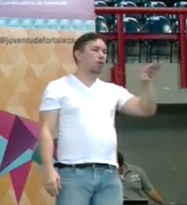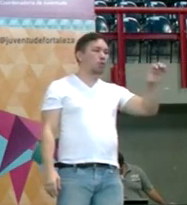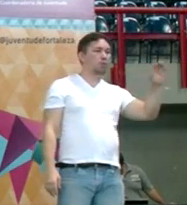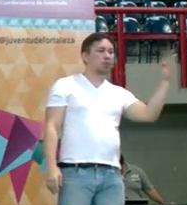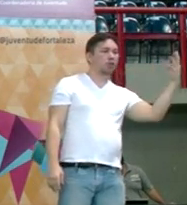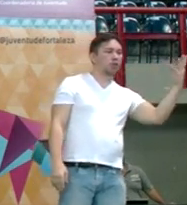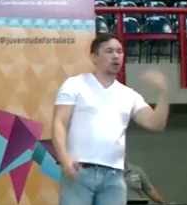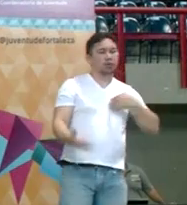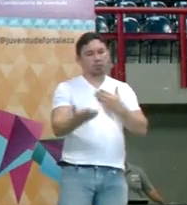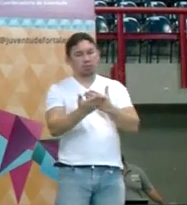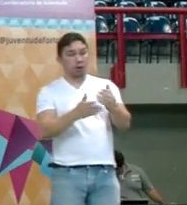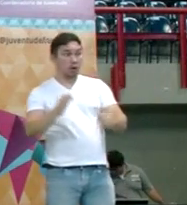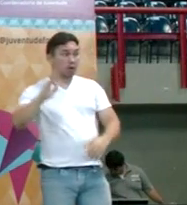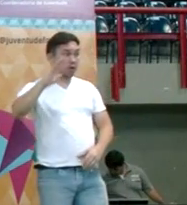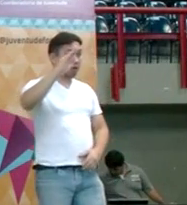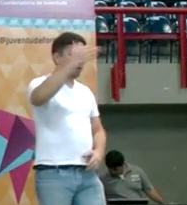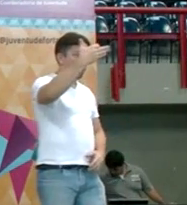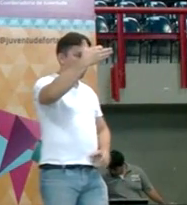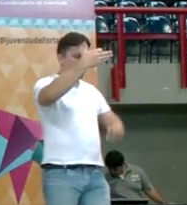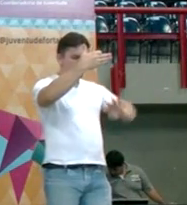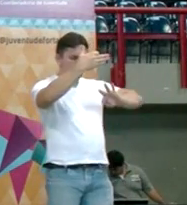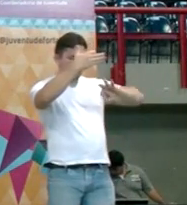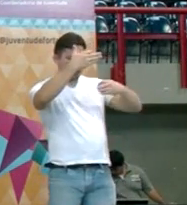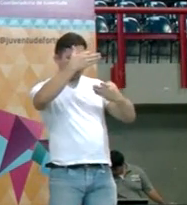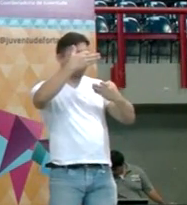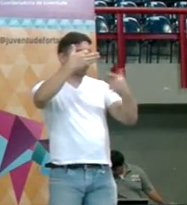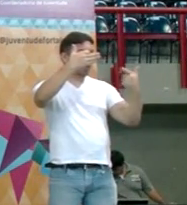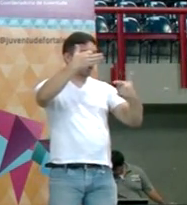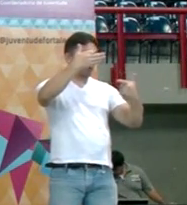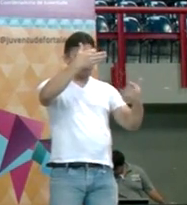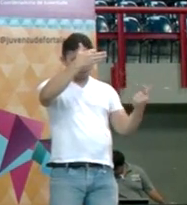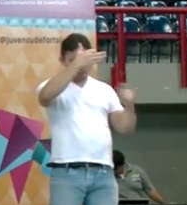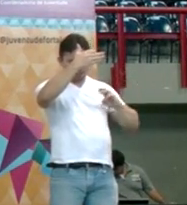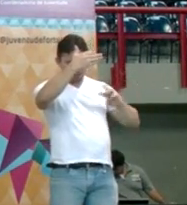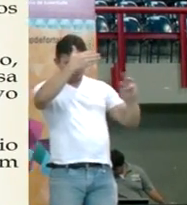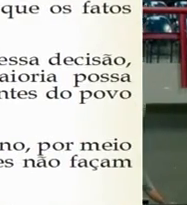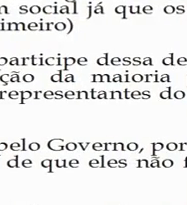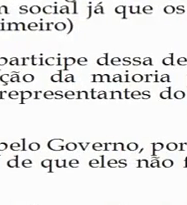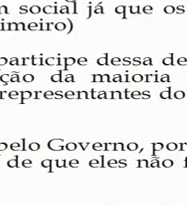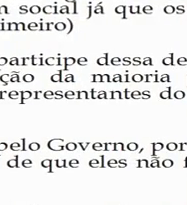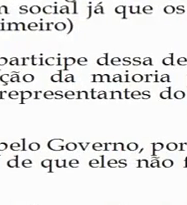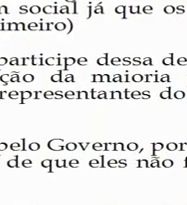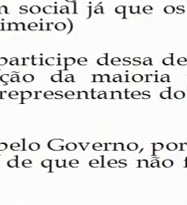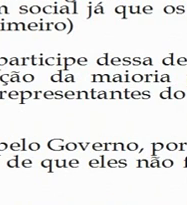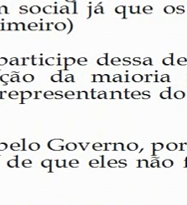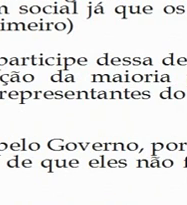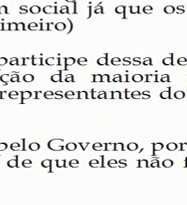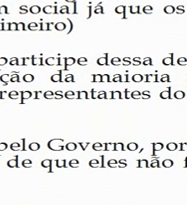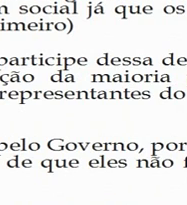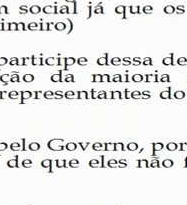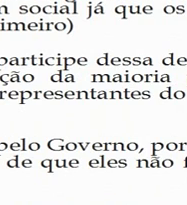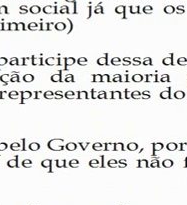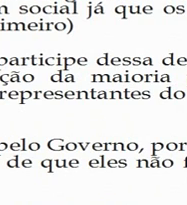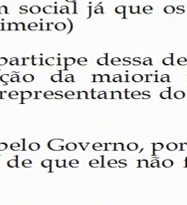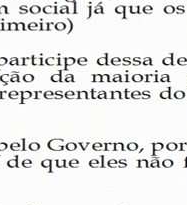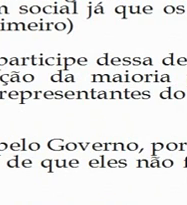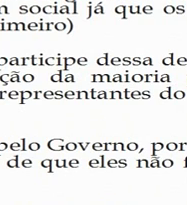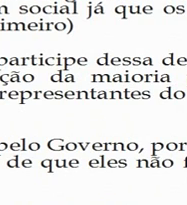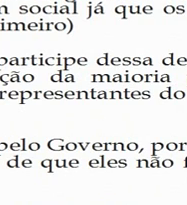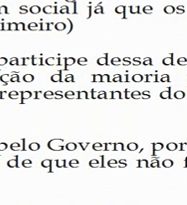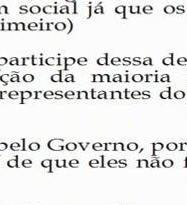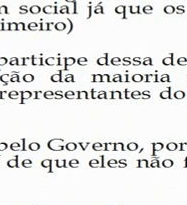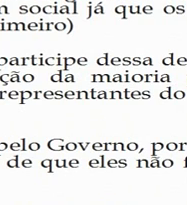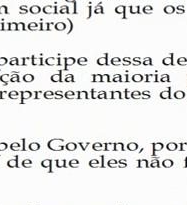segundo parágrafo, para iniciar o terceiro, iniciar o quarto. Bem, Vocês consideram que